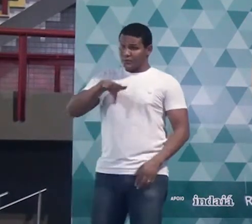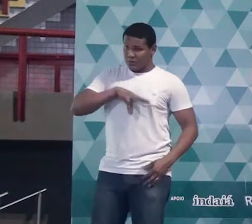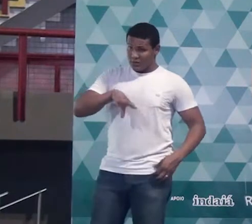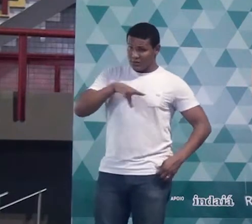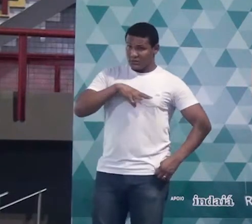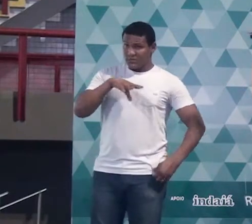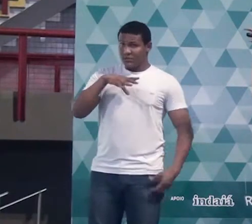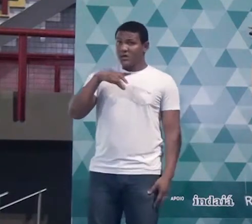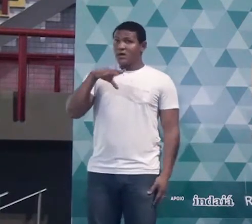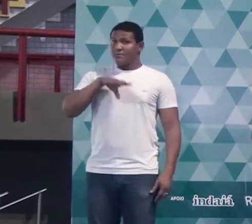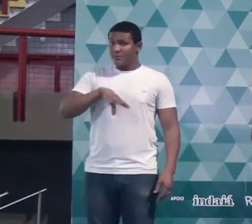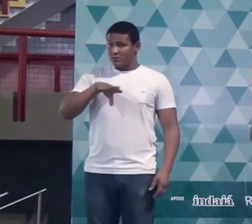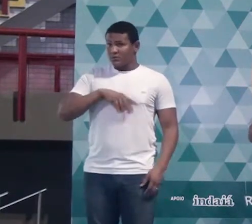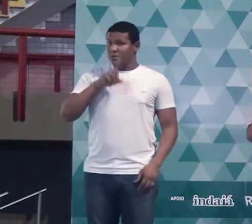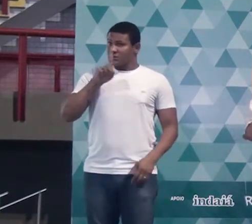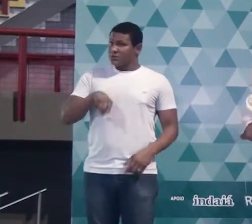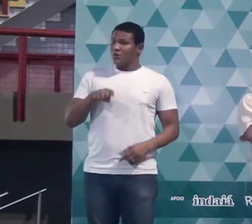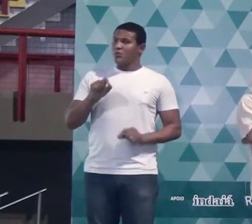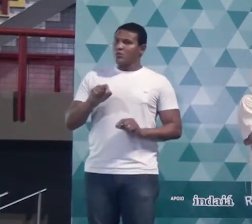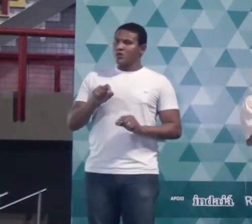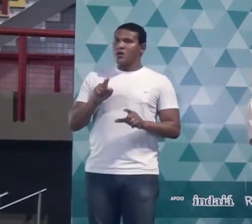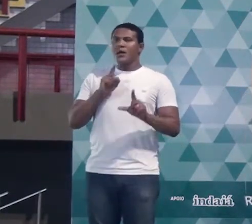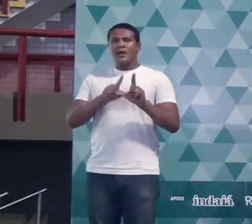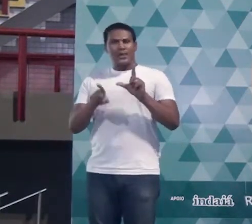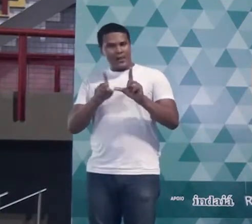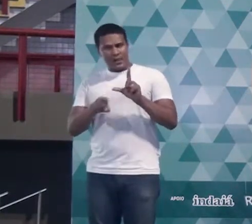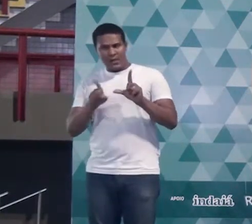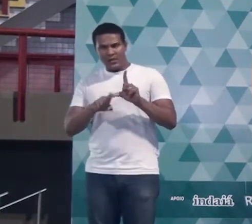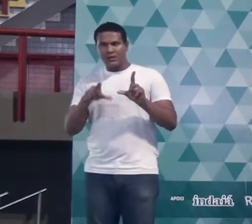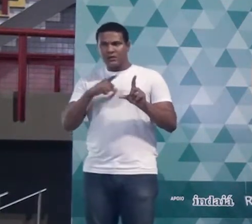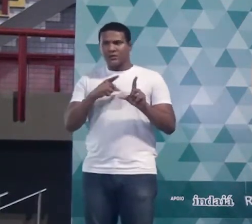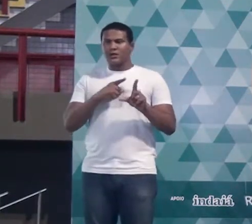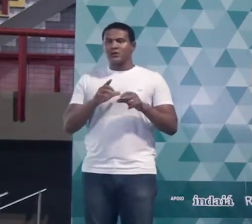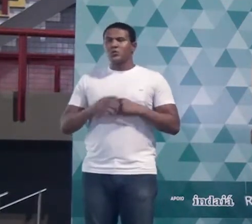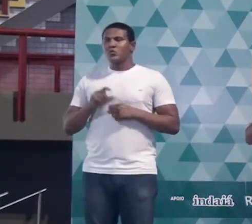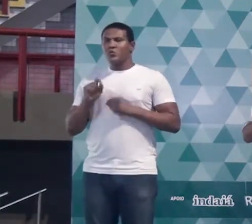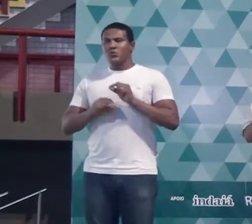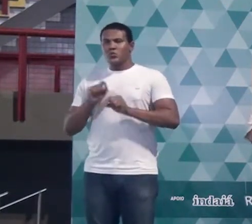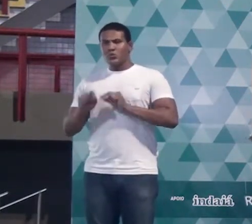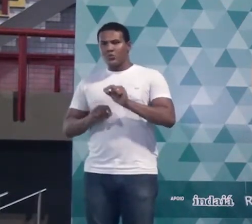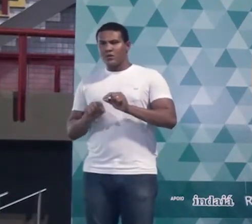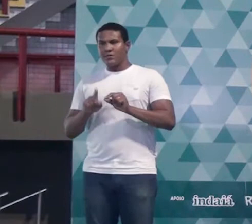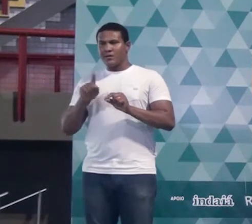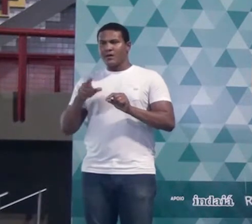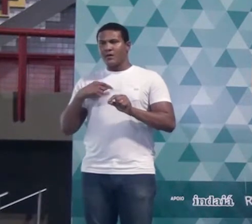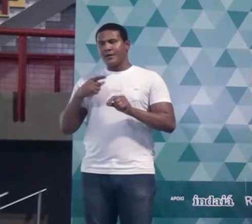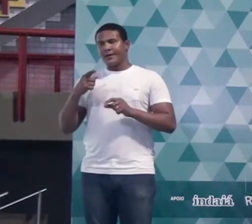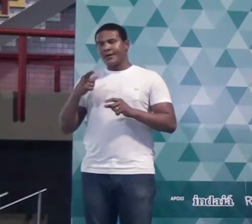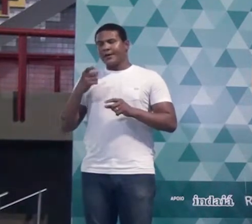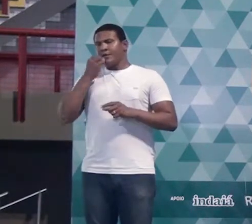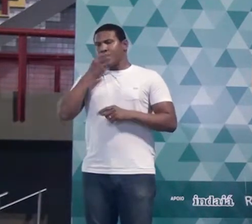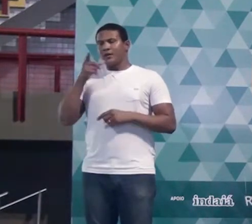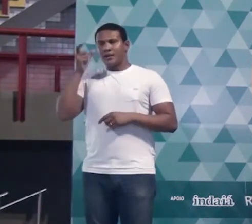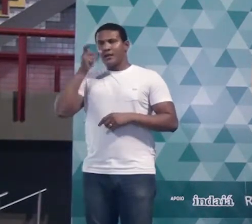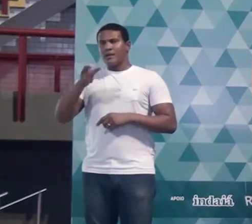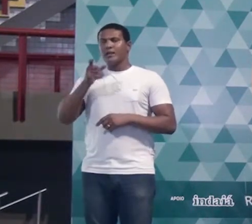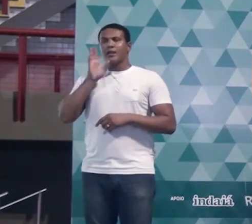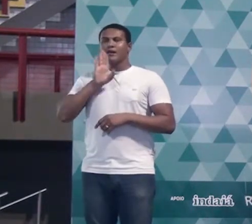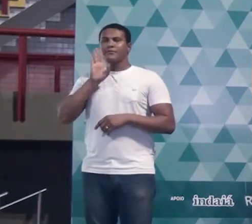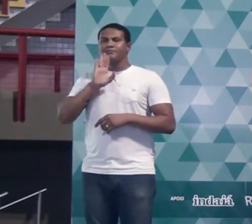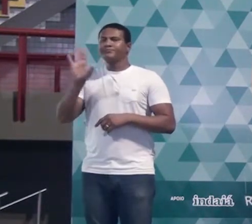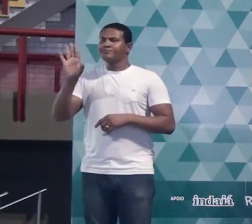relacionar o número de letras com o número de fonemas. É interessante, é uma coisa no mínimo terapêutica. Vou perguntar aqui a